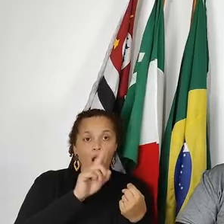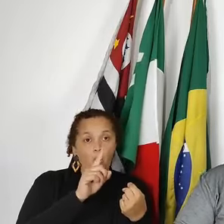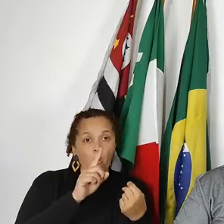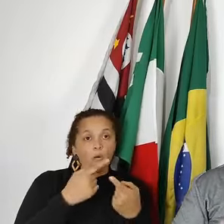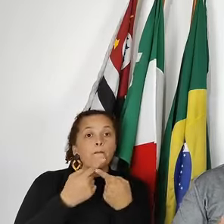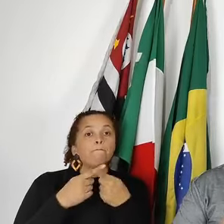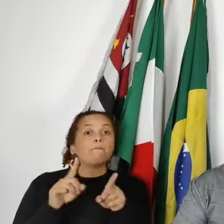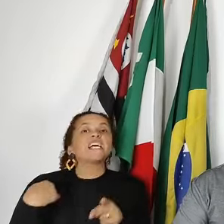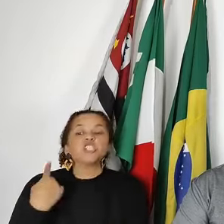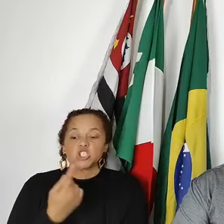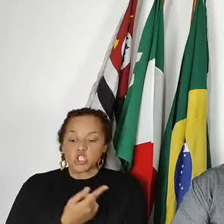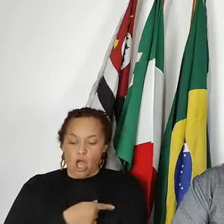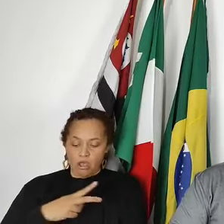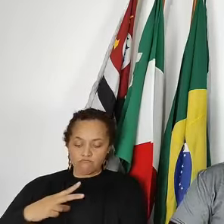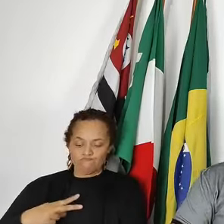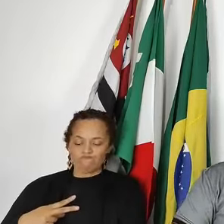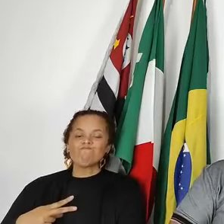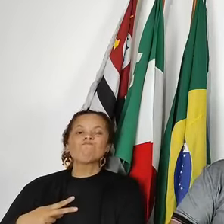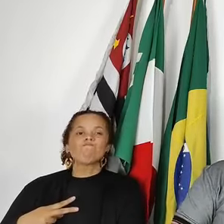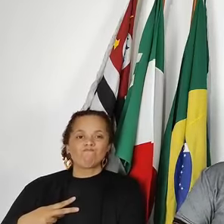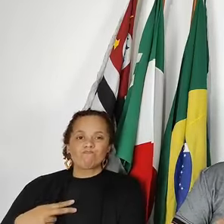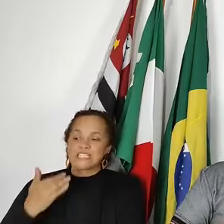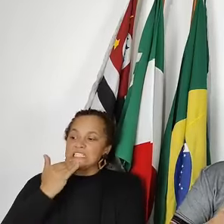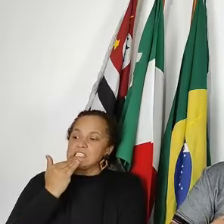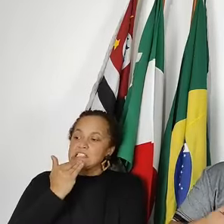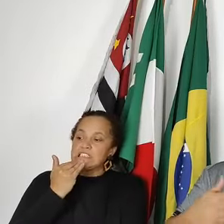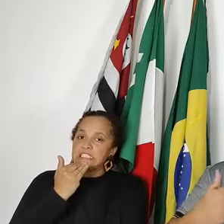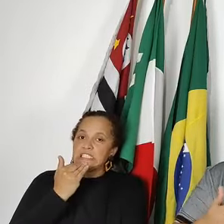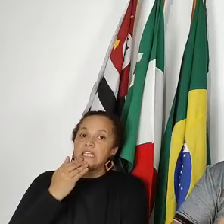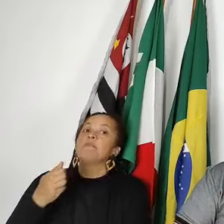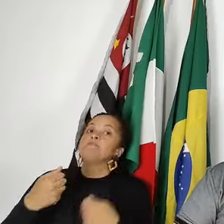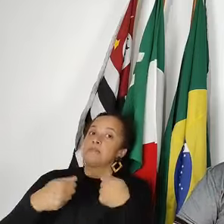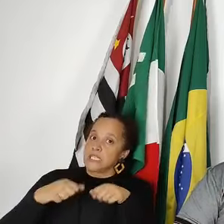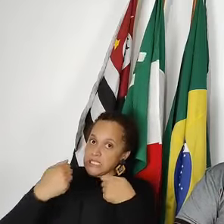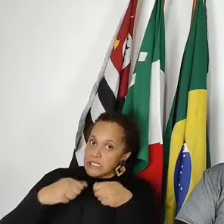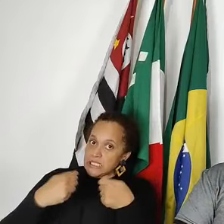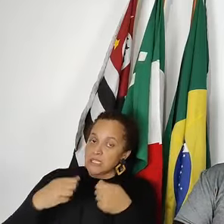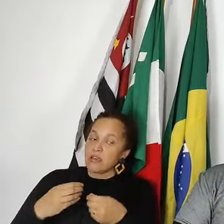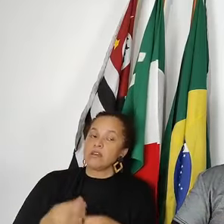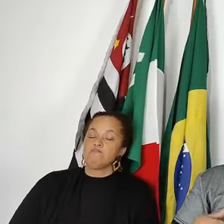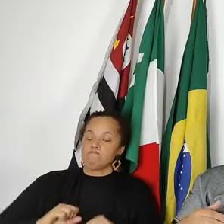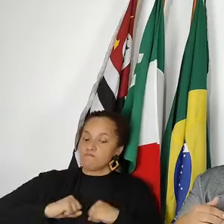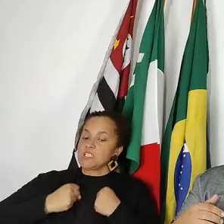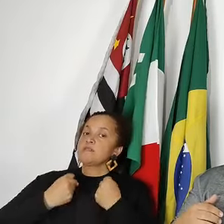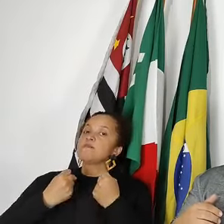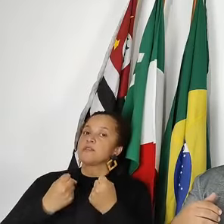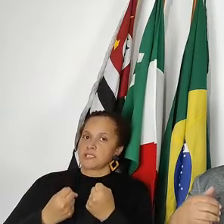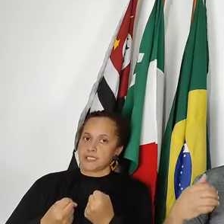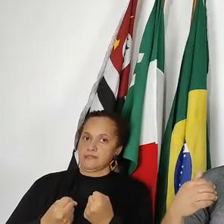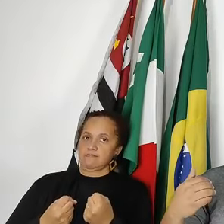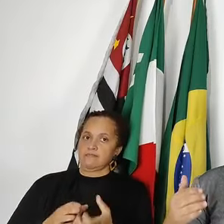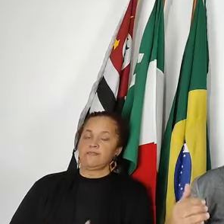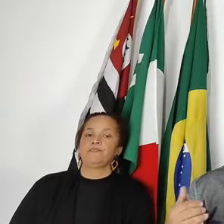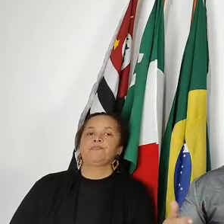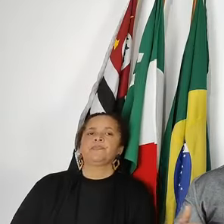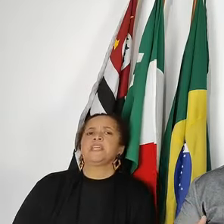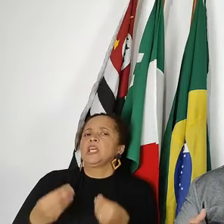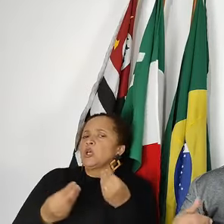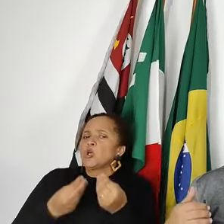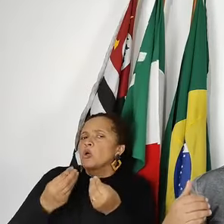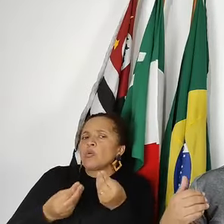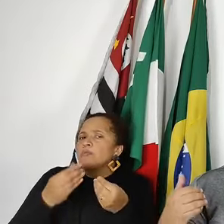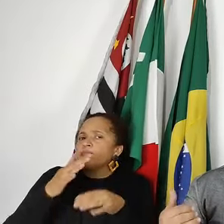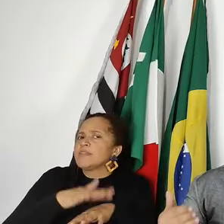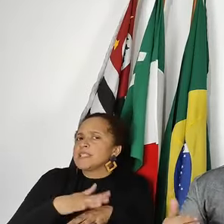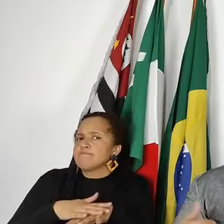nossos defeitos, as nossas fragilidades, e nós precisamos combater isso, e a melhor forma de combater isso